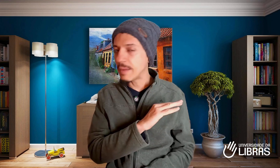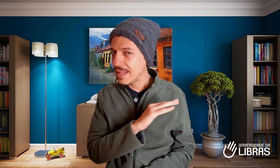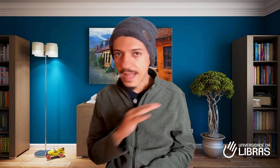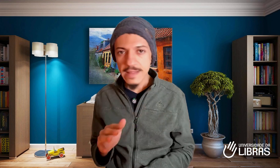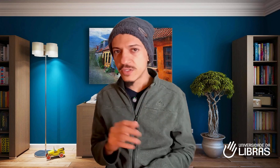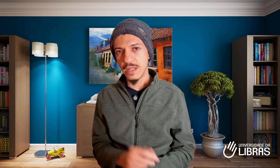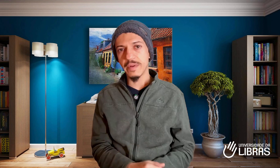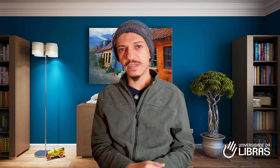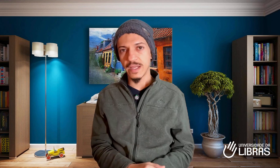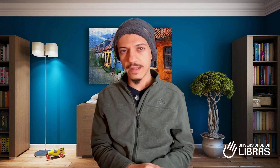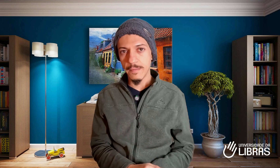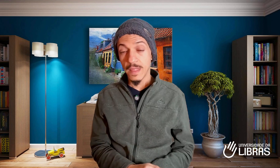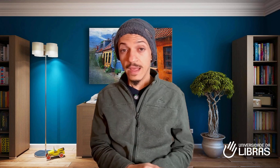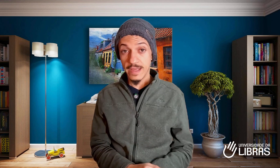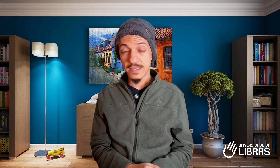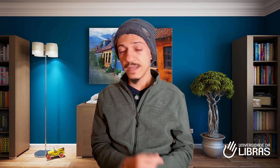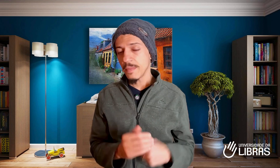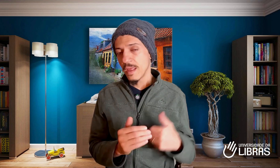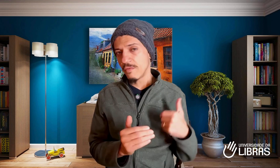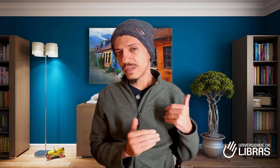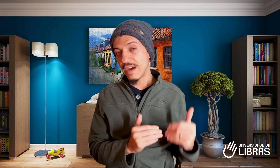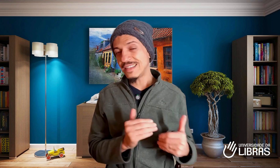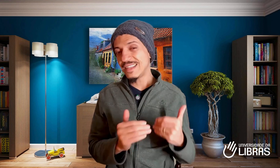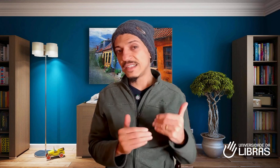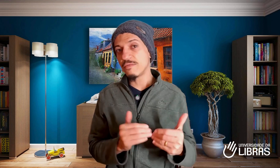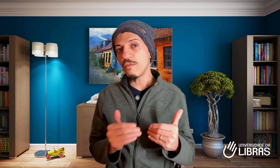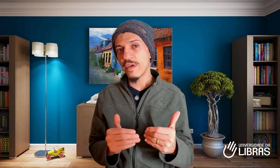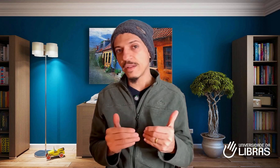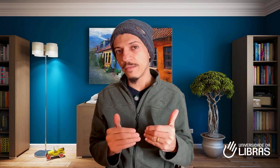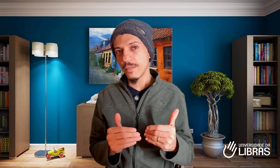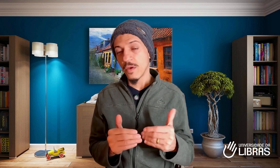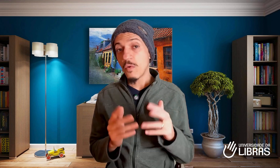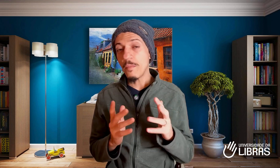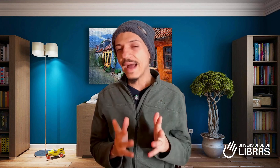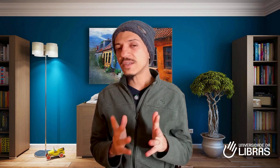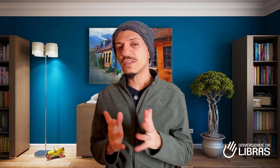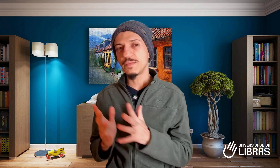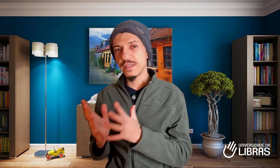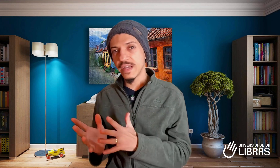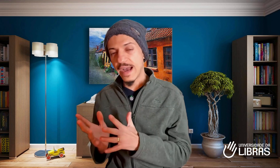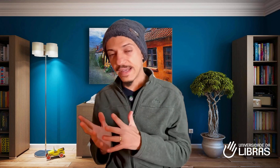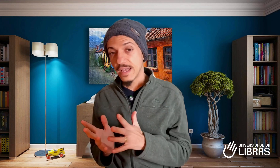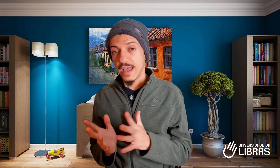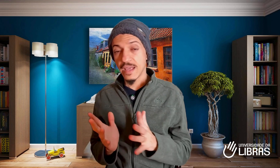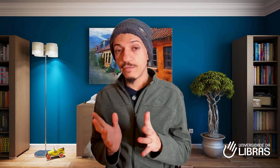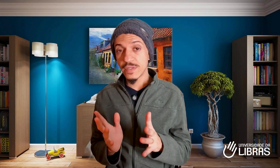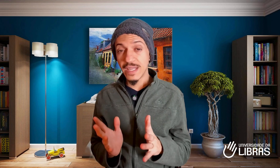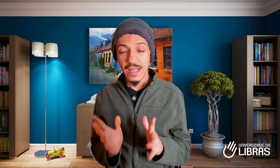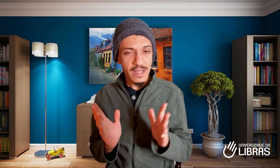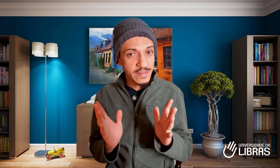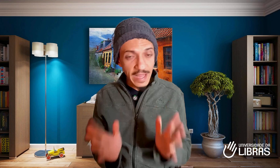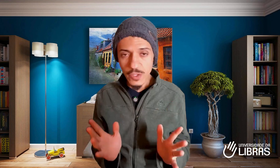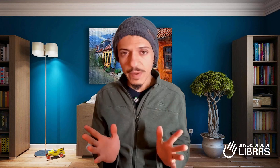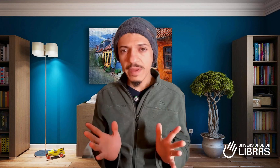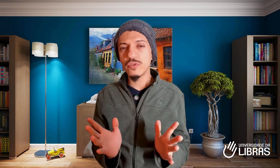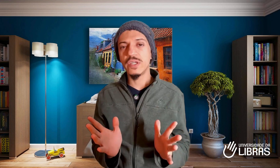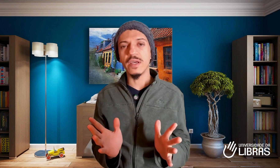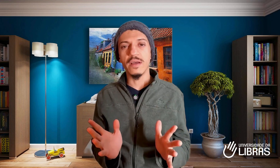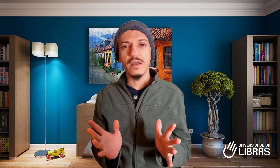nada de Libras ainda. E assim, você vai se desenvolvendo com práticas especiais em que você, desde o primeiro dia, você